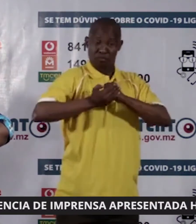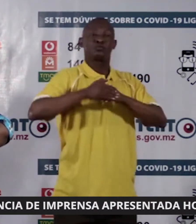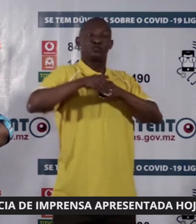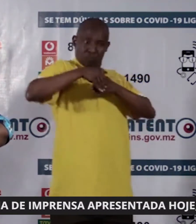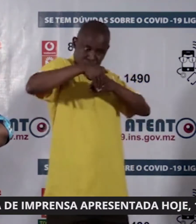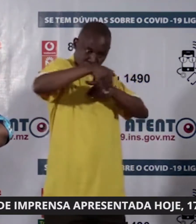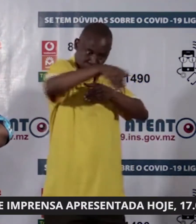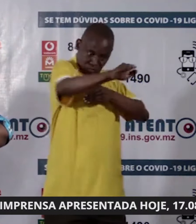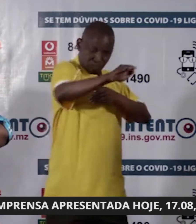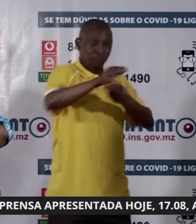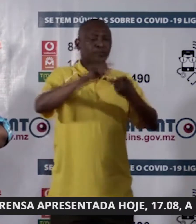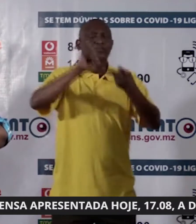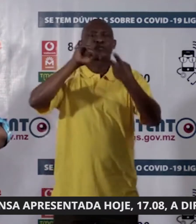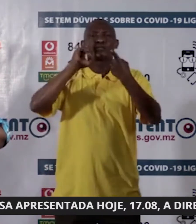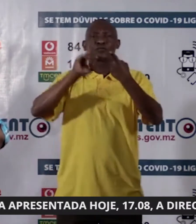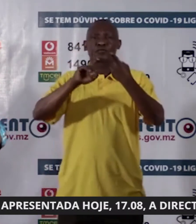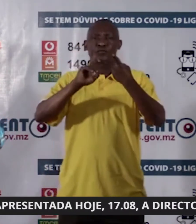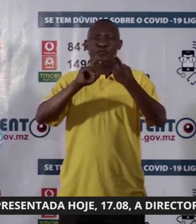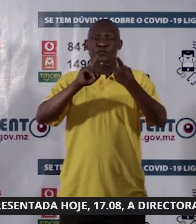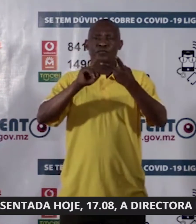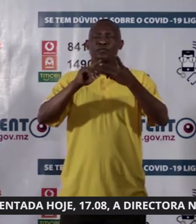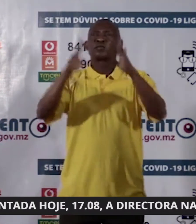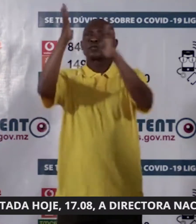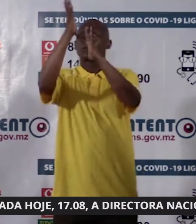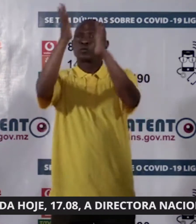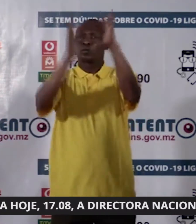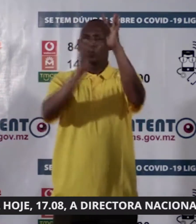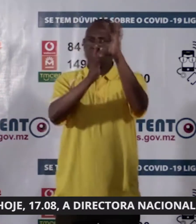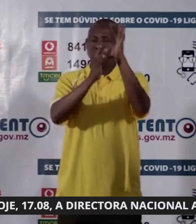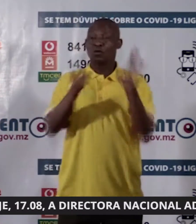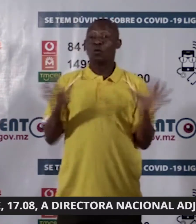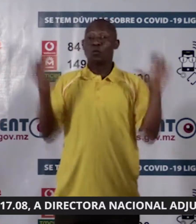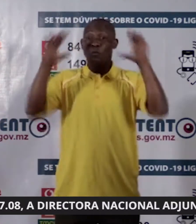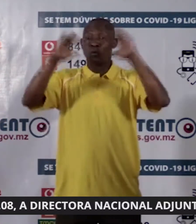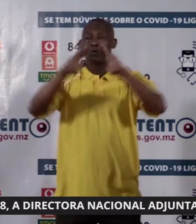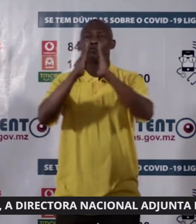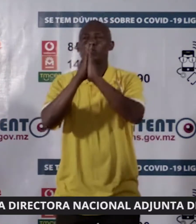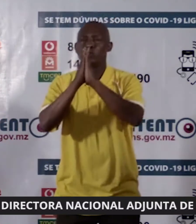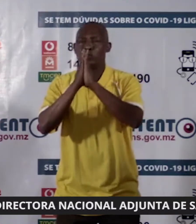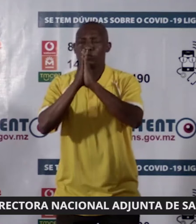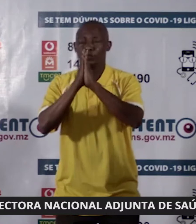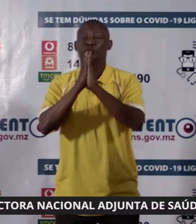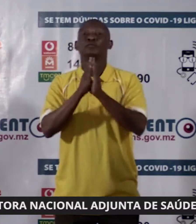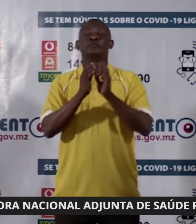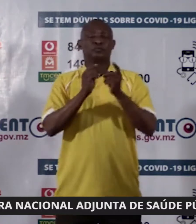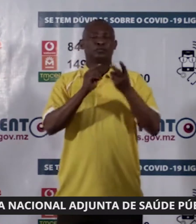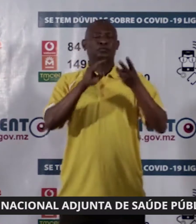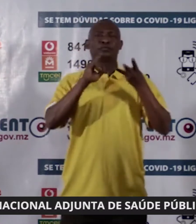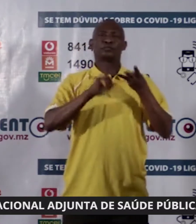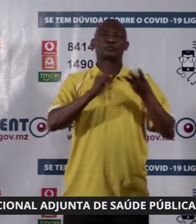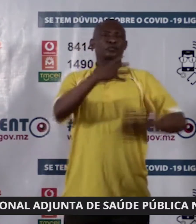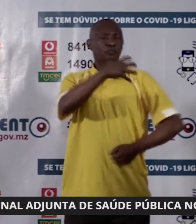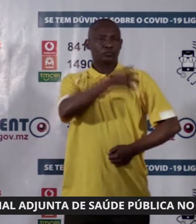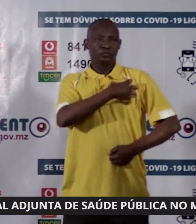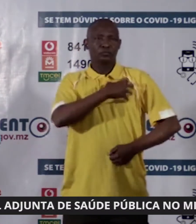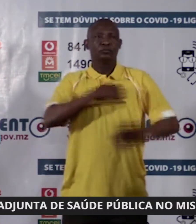a retoma dos cultos religiosos, sendo que o Ministério da Saúde, em coordenação com os diferentes setores que